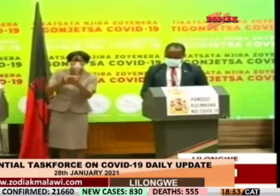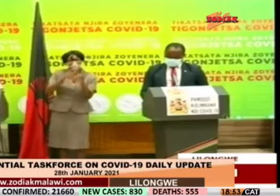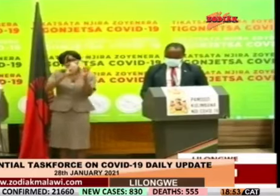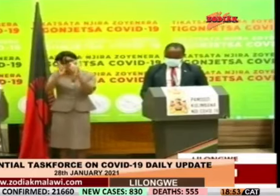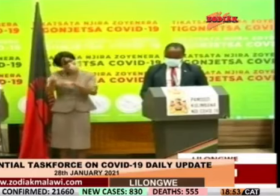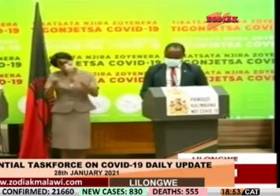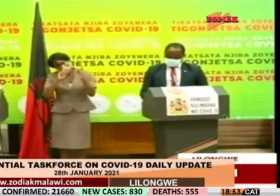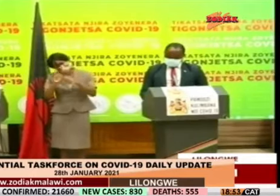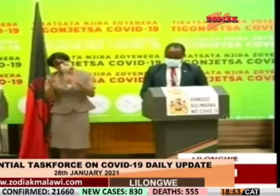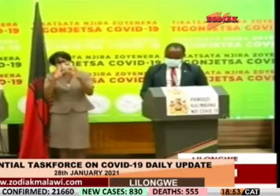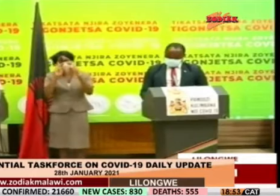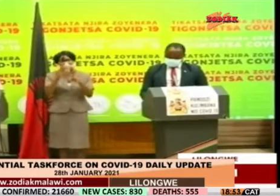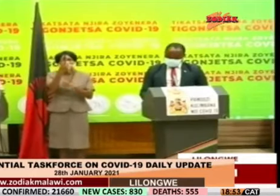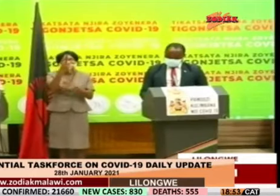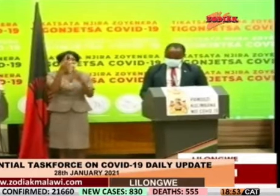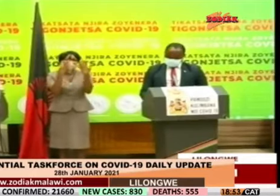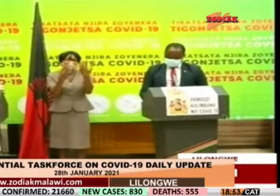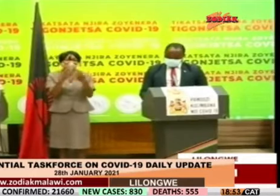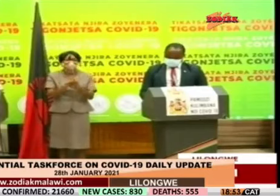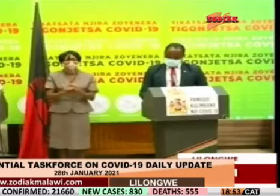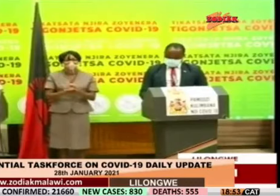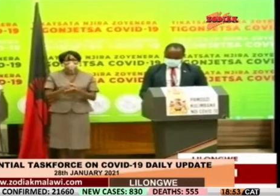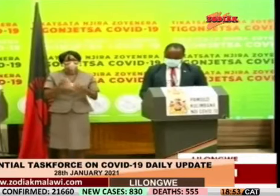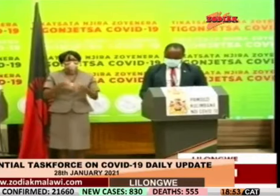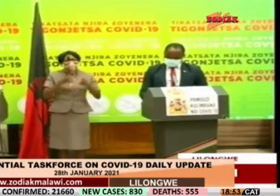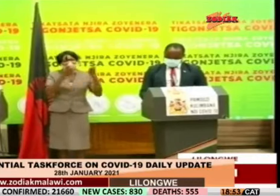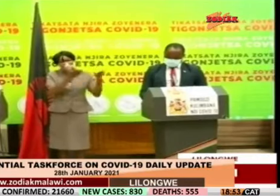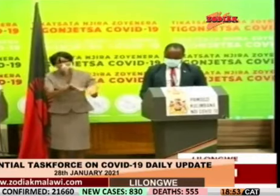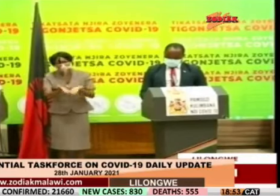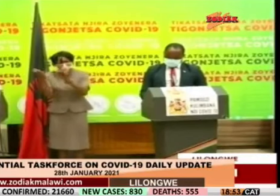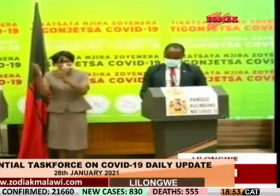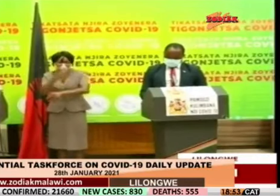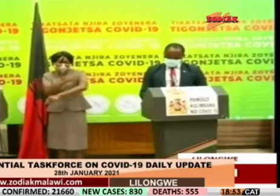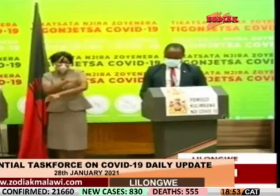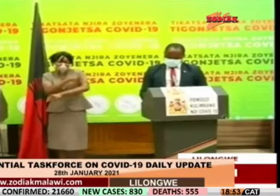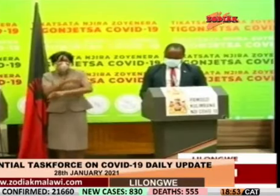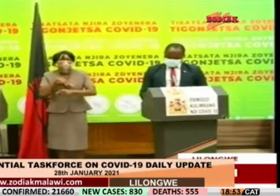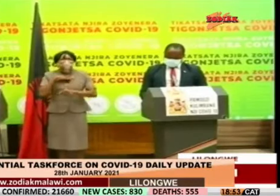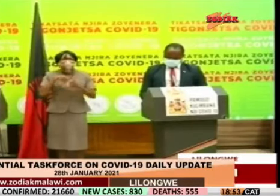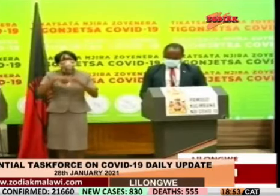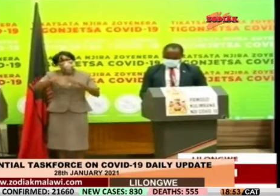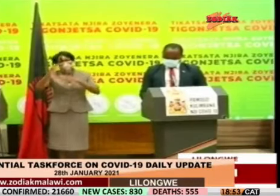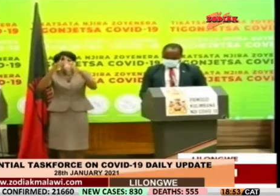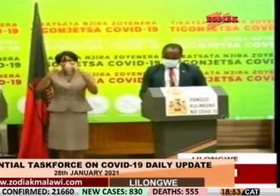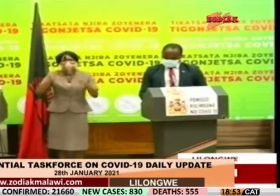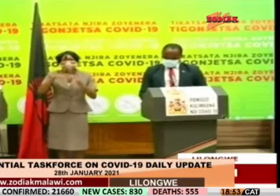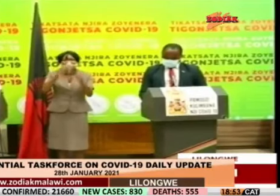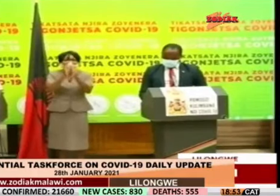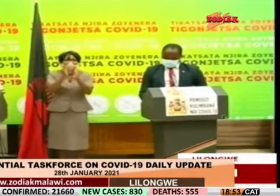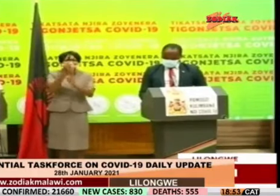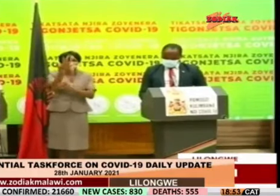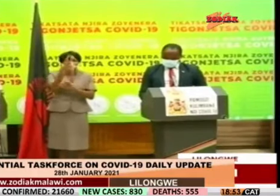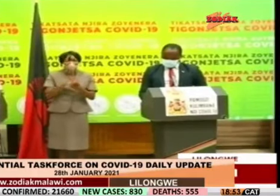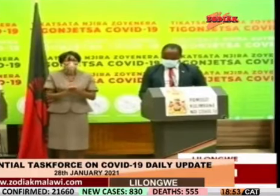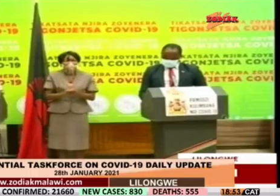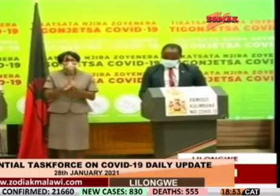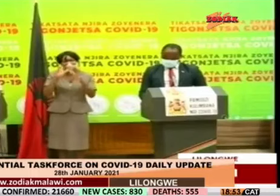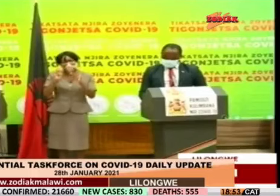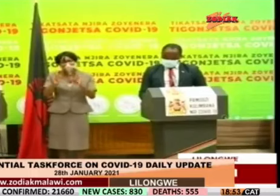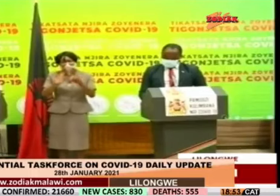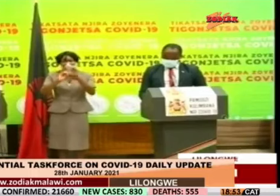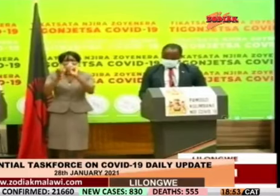apitawo amene atuluka kuchipatala ndinati ndi 25 zipatala zathu zonse amene salowa